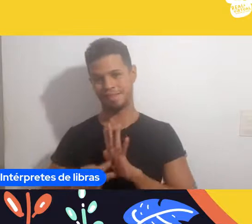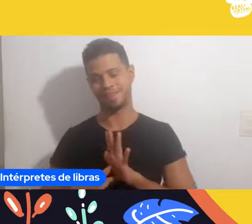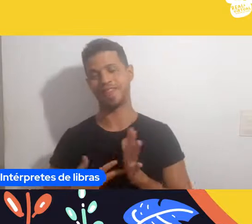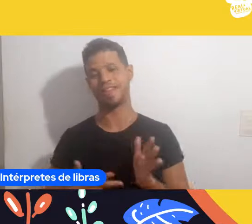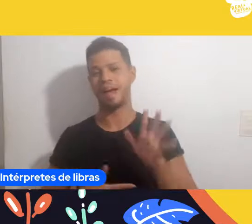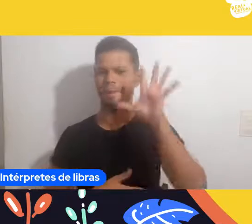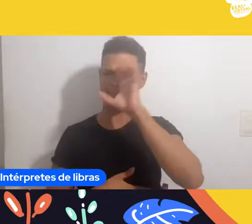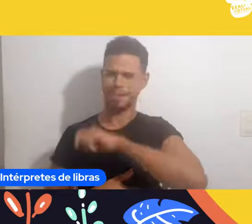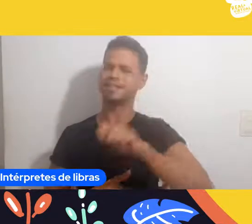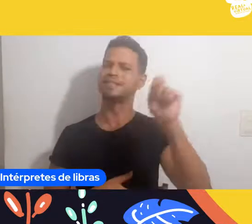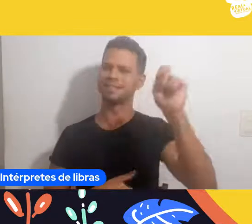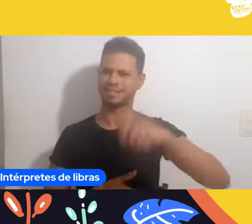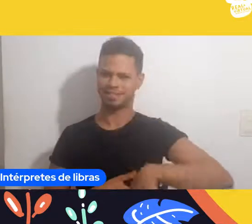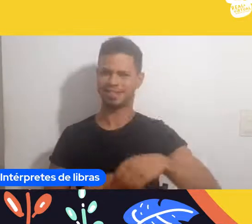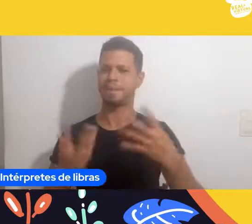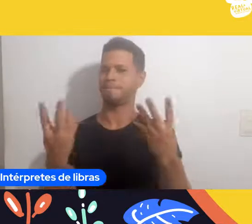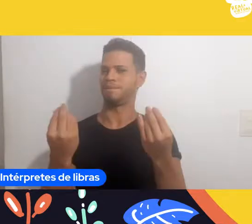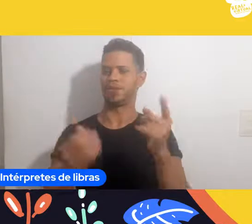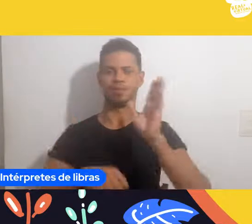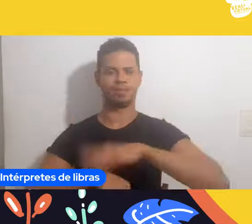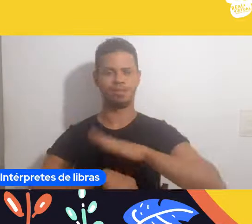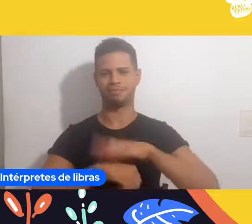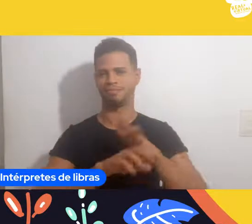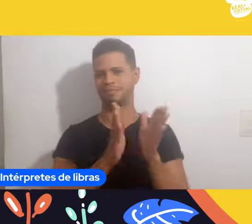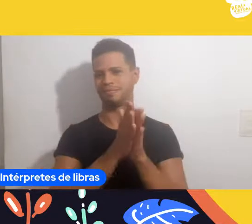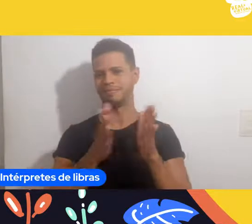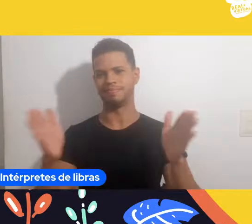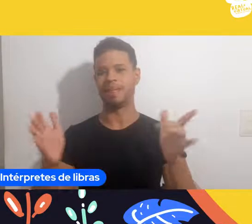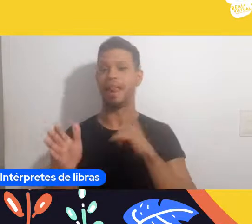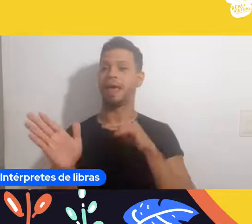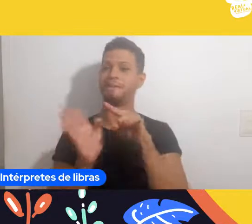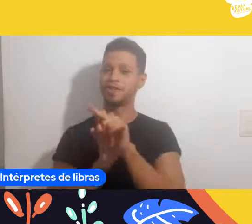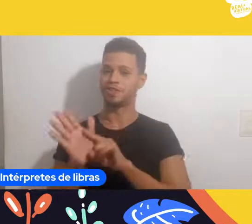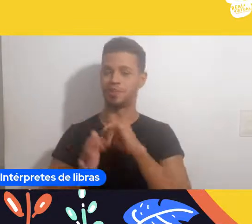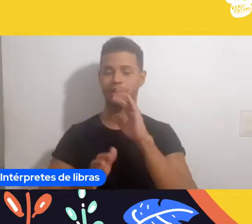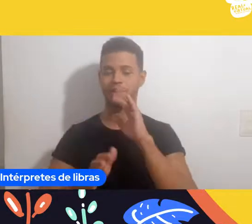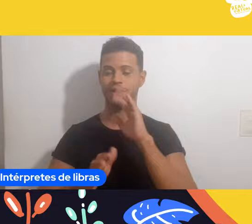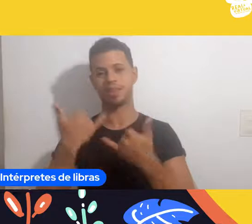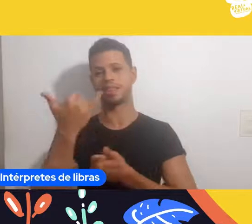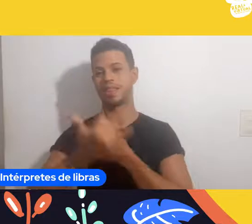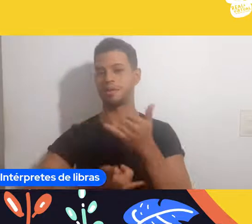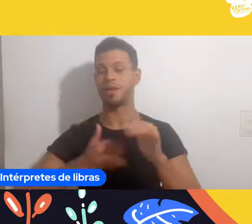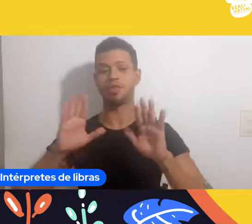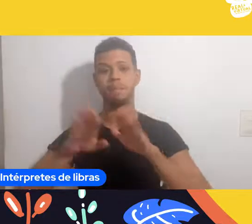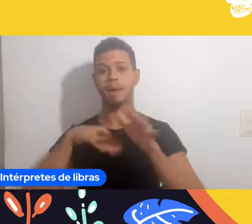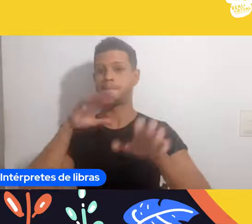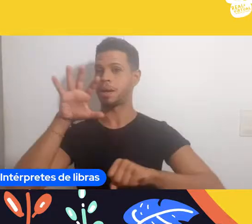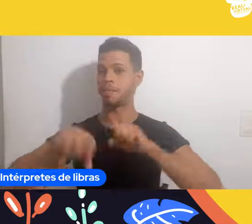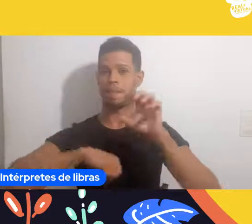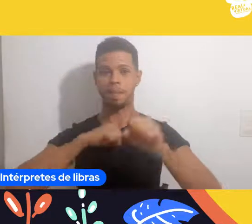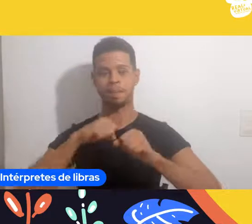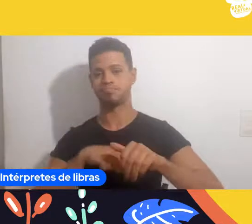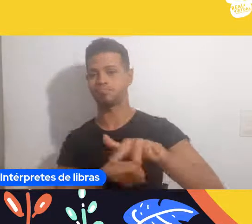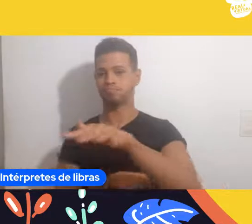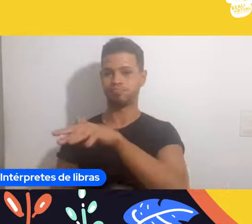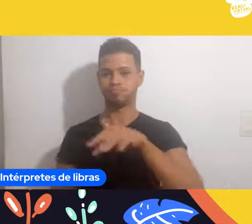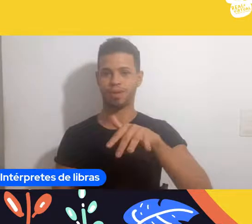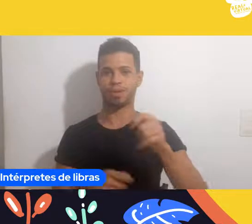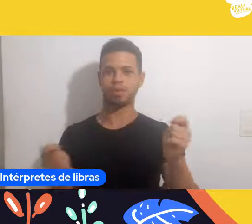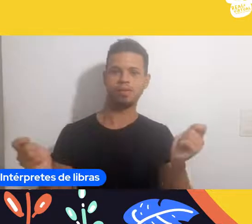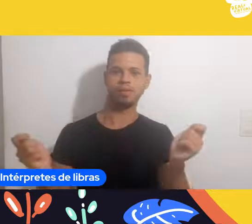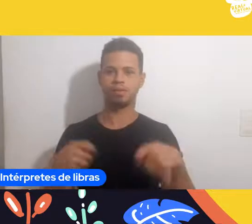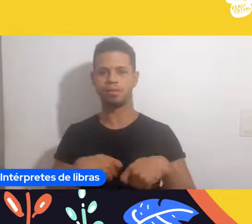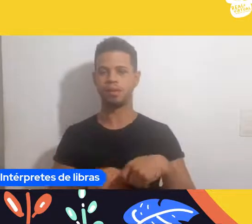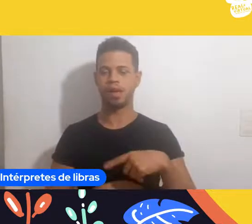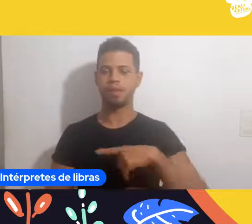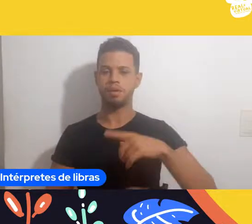e muito, o tempo inteiro. Ela é pesquisadora desse brincar, e quanto mais esse espaço ele traz boas